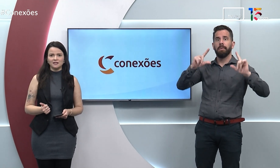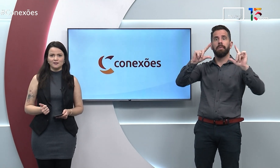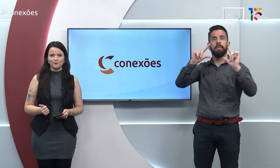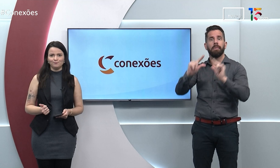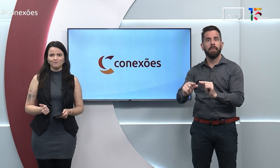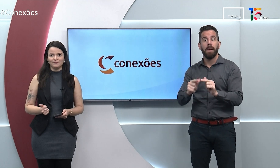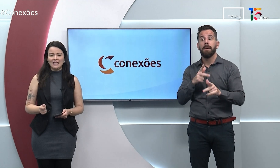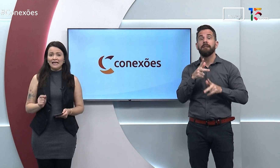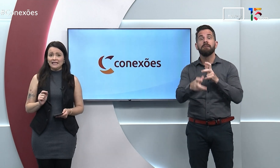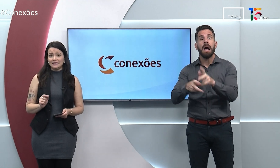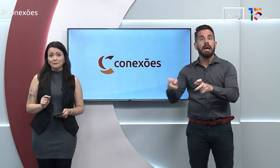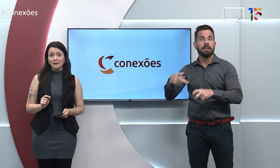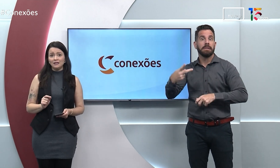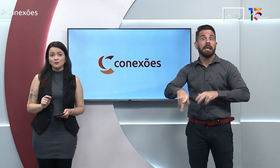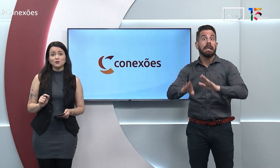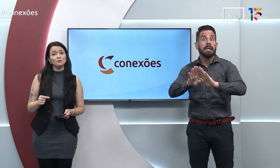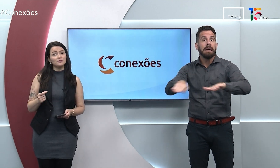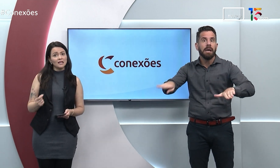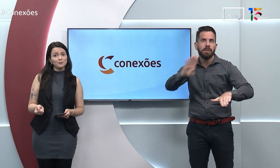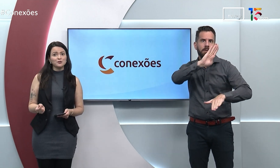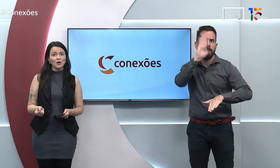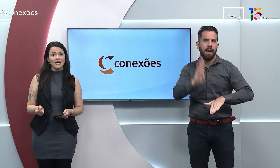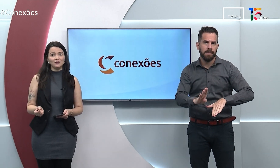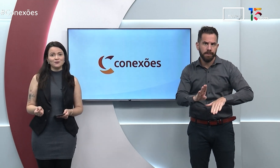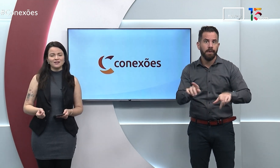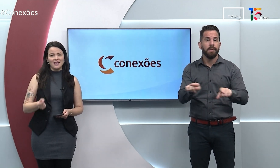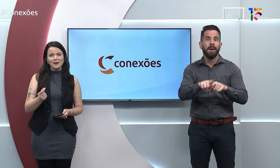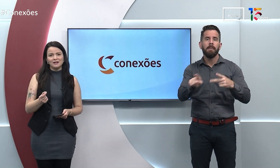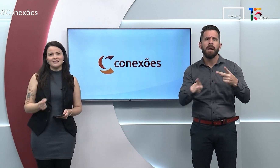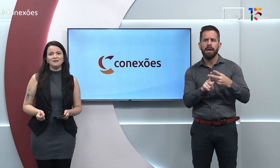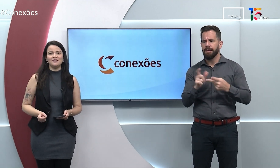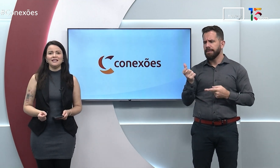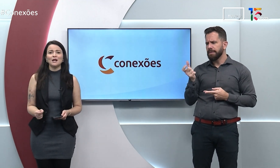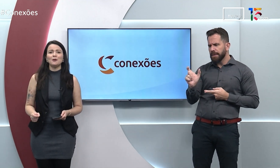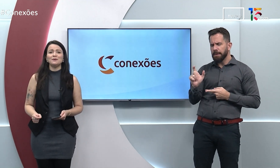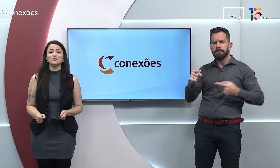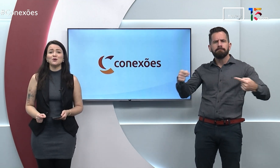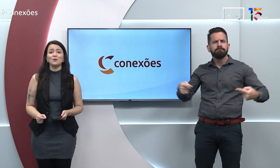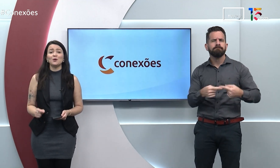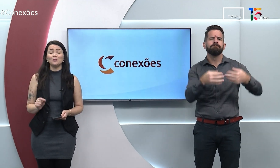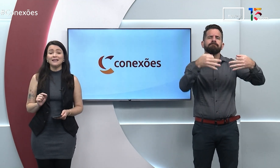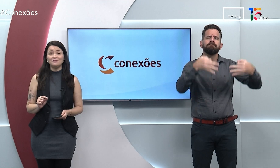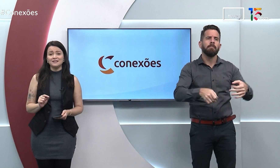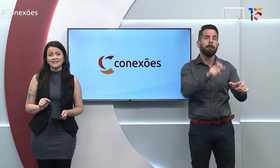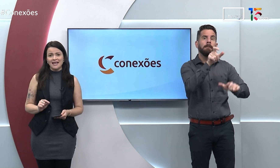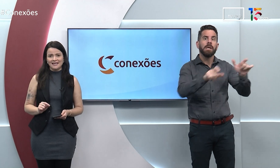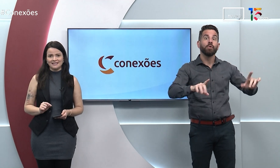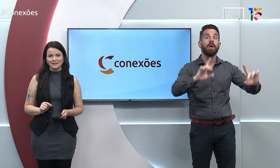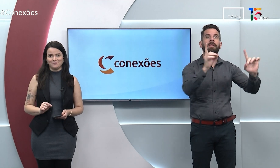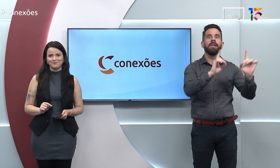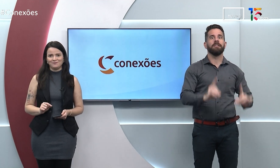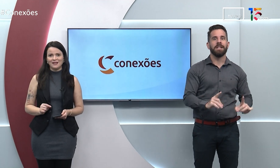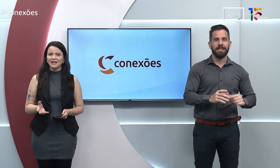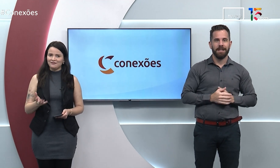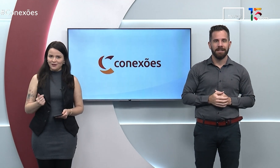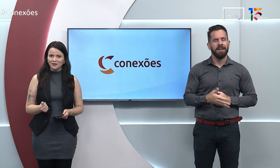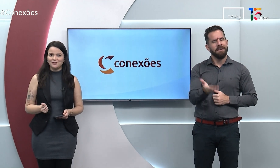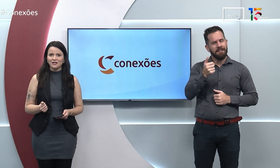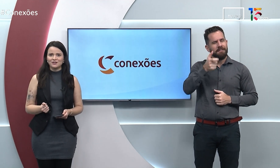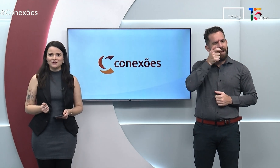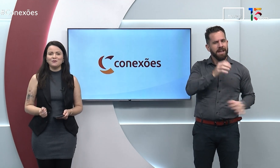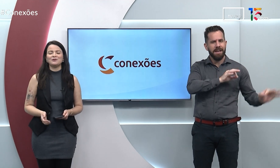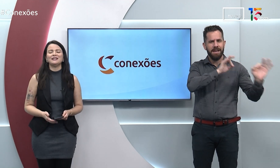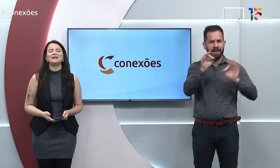crianças no Brasil. E também sobre os termos corretos para se referir a uma pessoa com deficiência. Vem